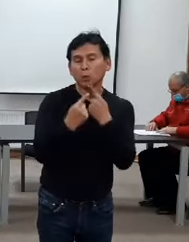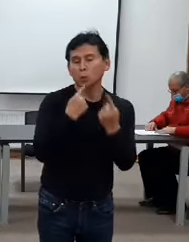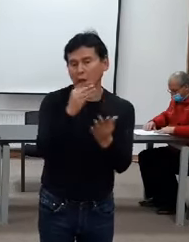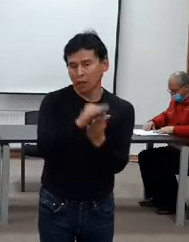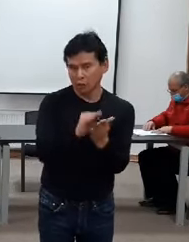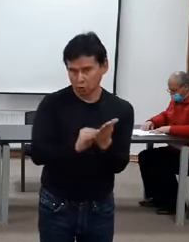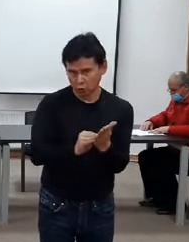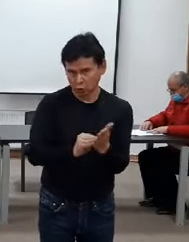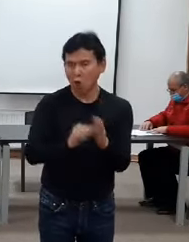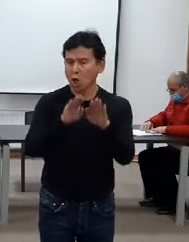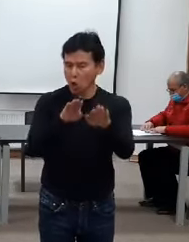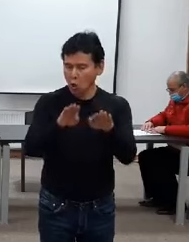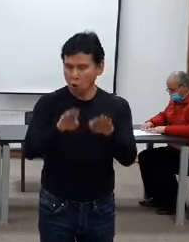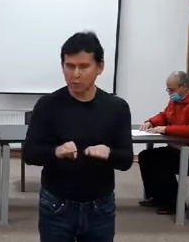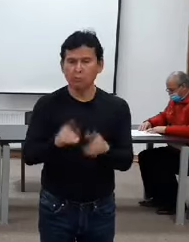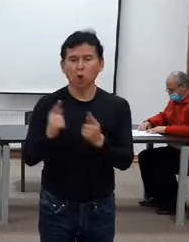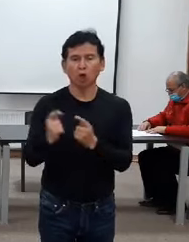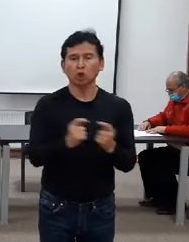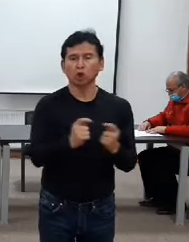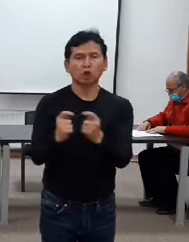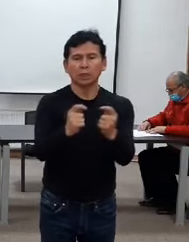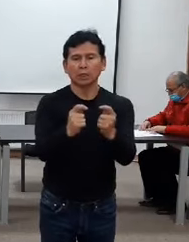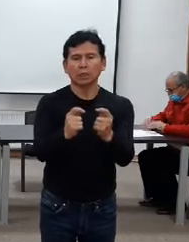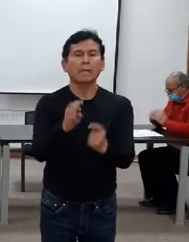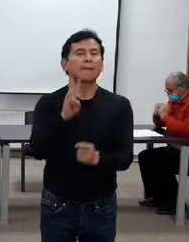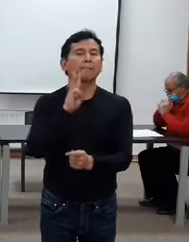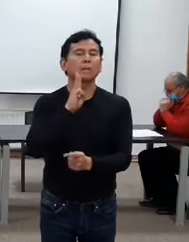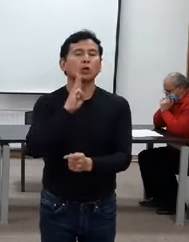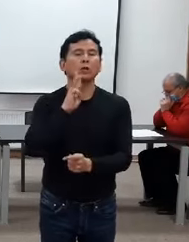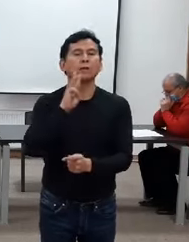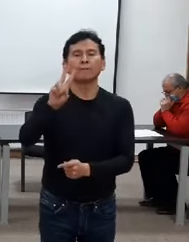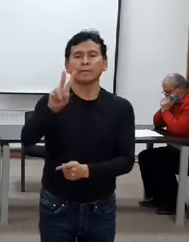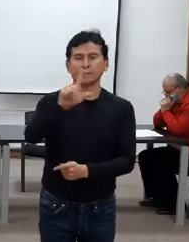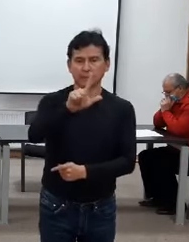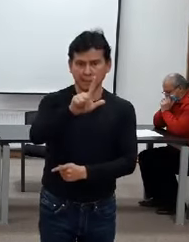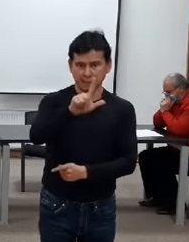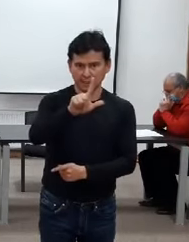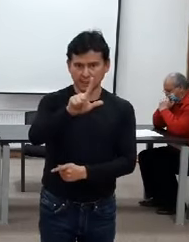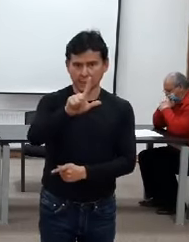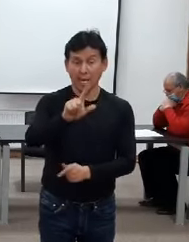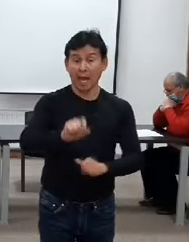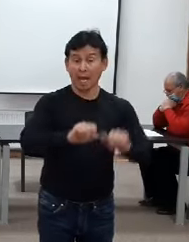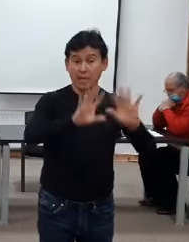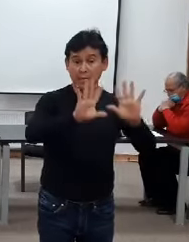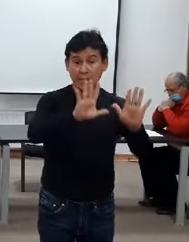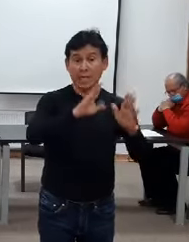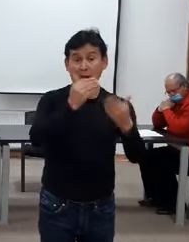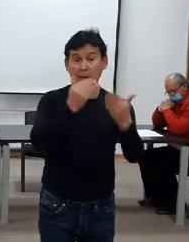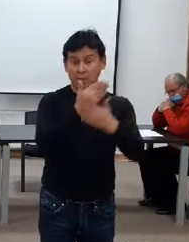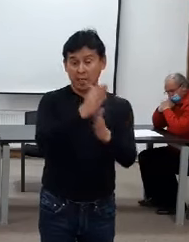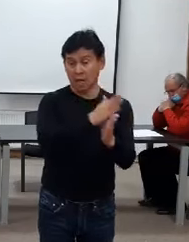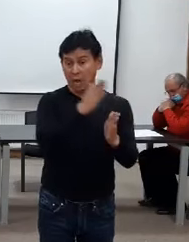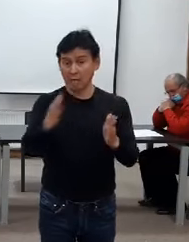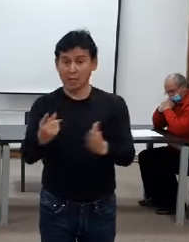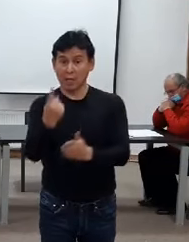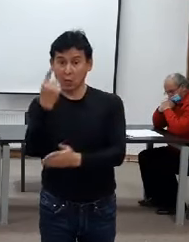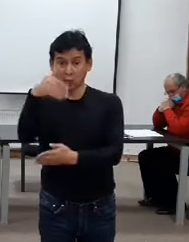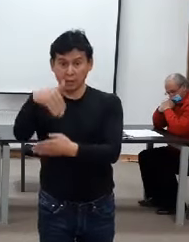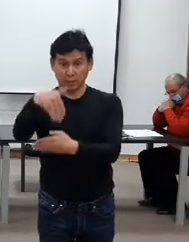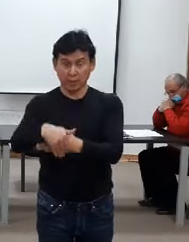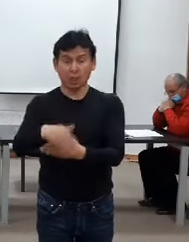se hará en la comuna de Tortel el día miércoles 27 entre las 10 de la mañana y la 1 de la tarde en la sala